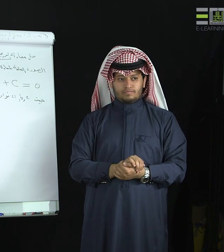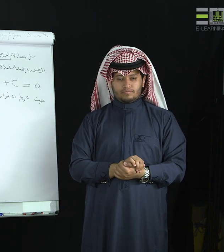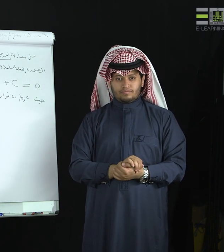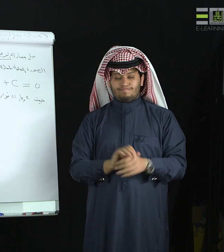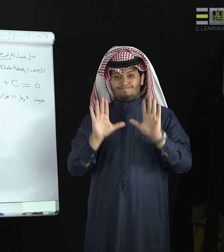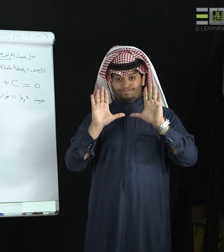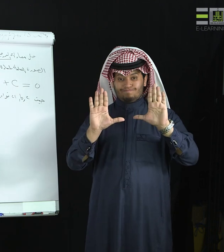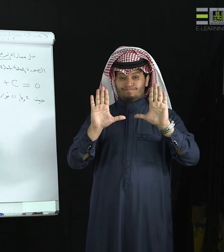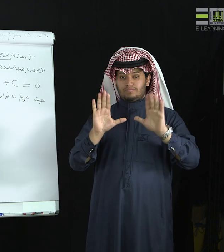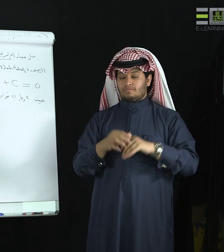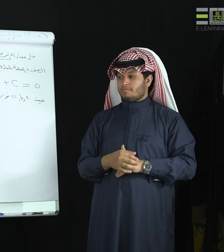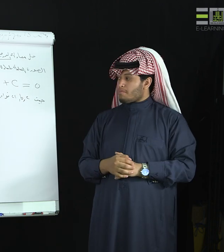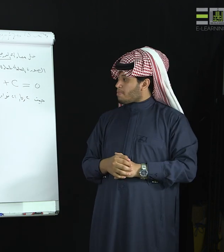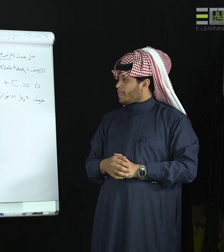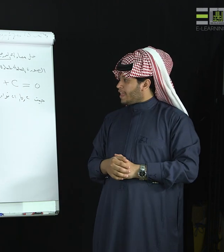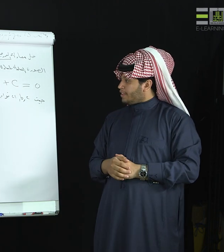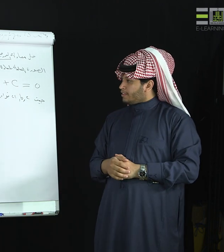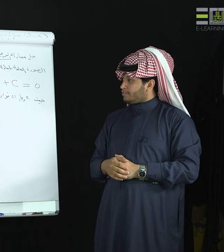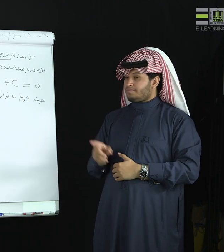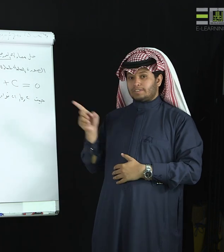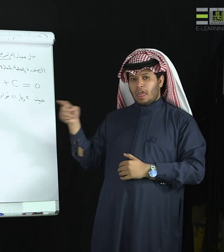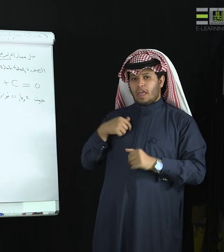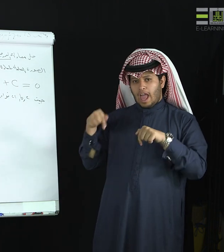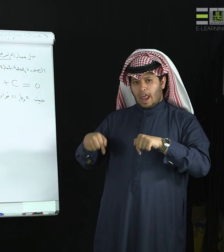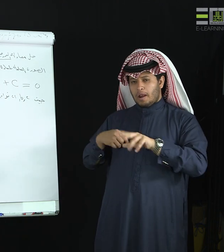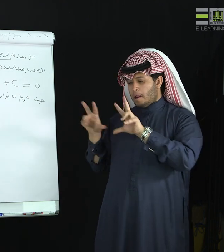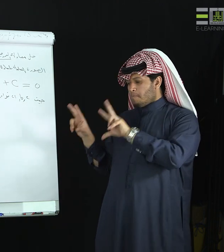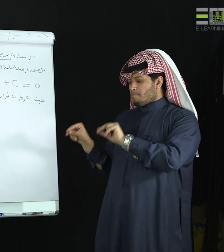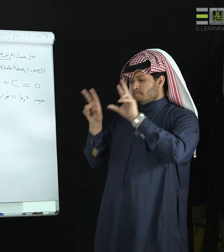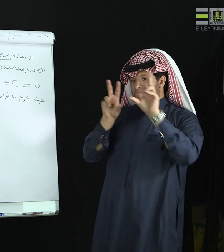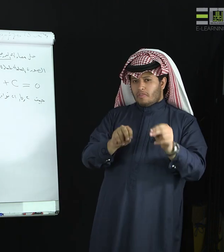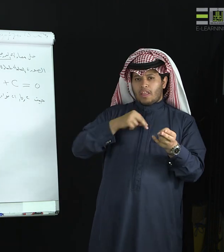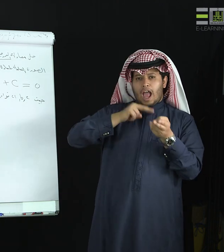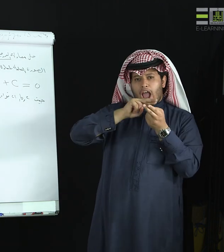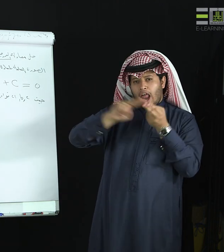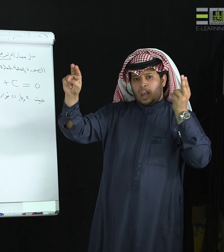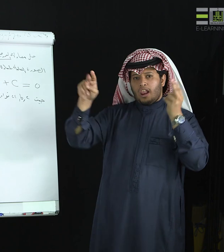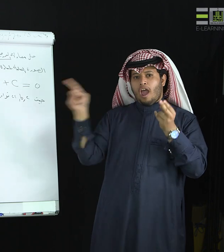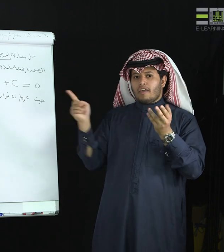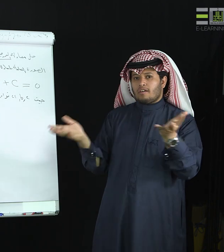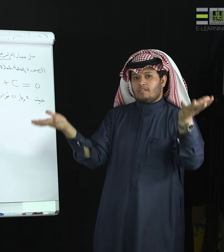طيب، تعال ناخد مثال إزاي نحل هذا النوع من المعادلات.